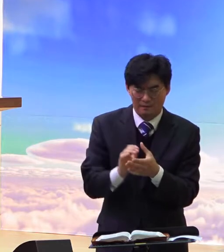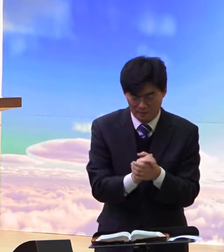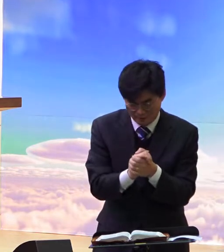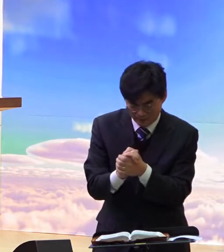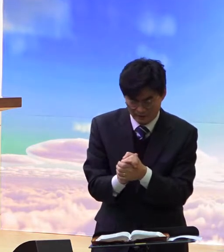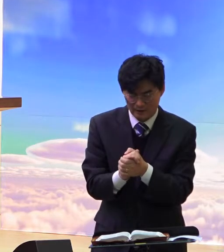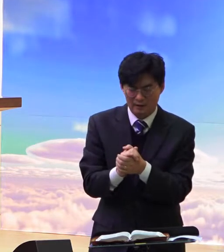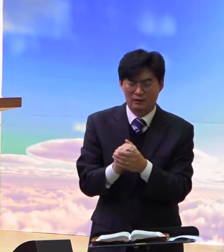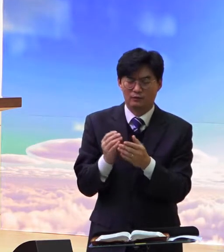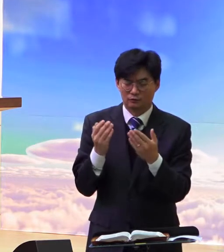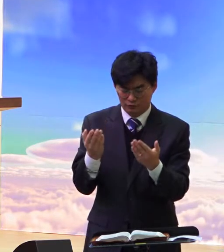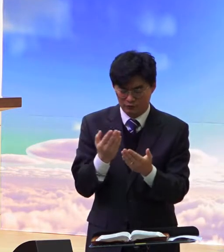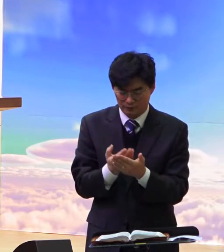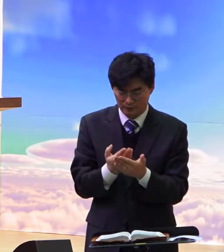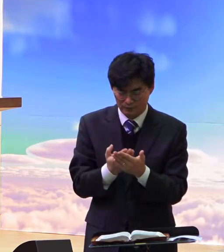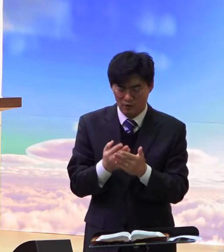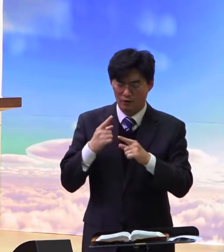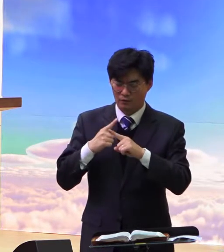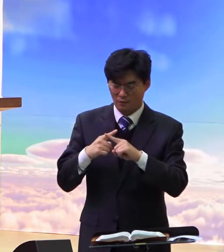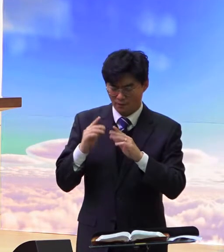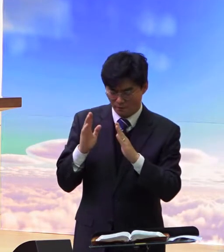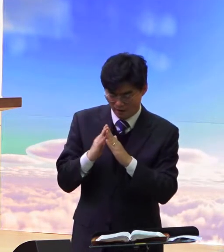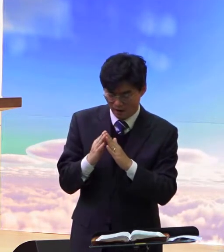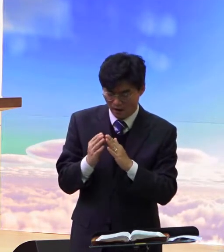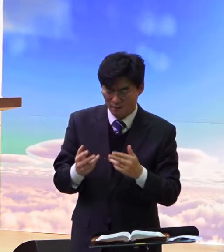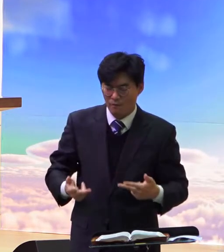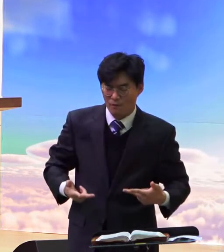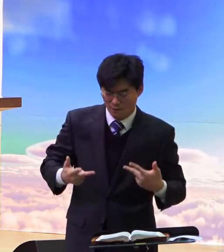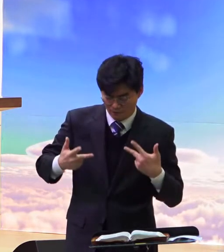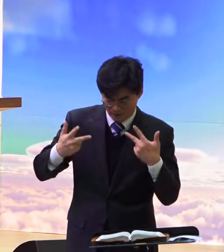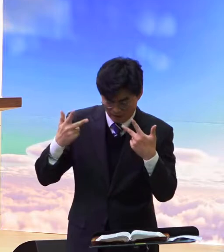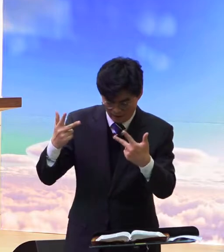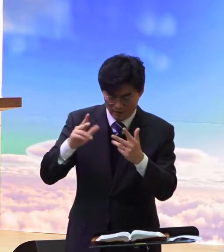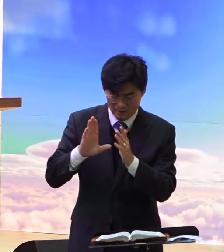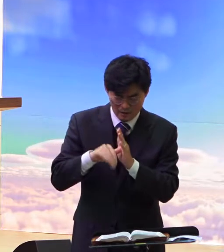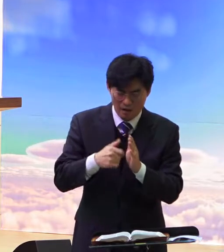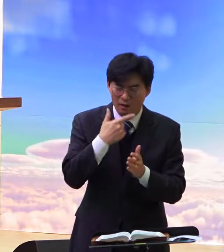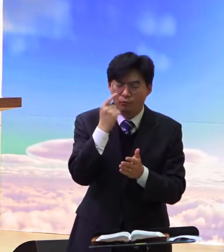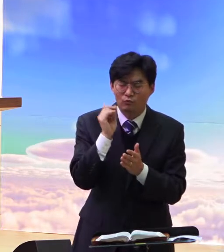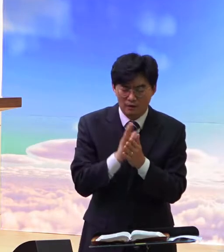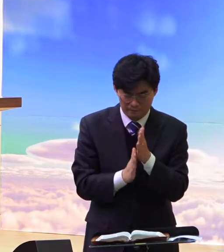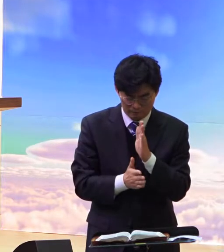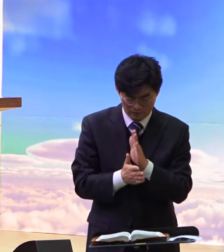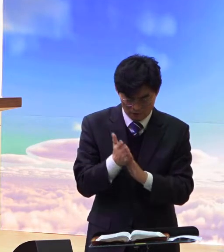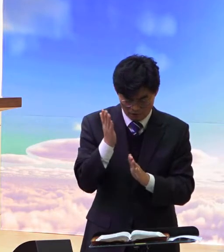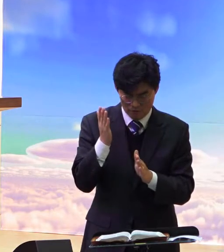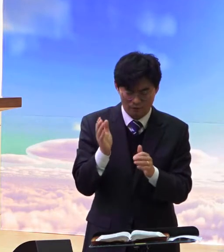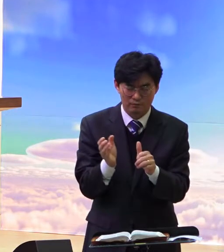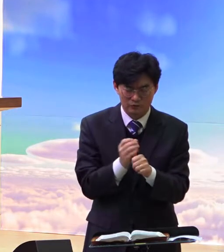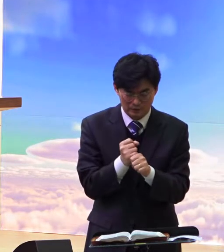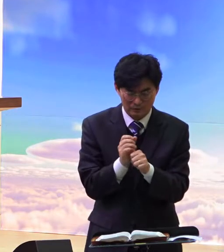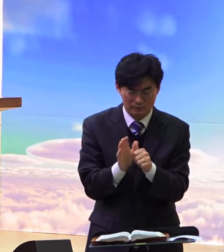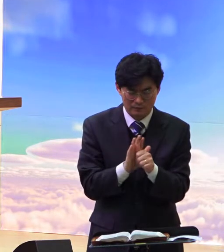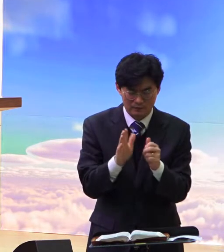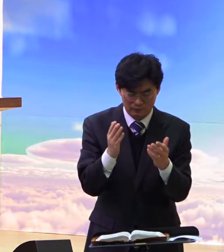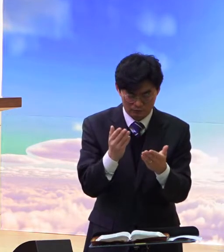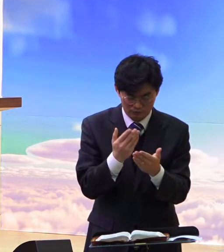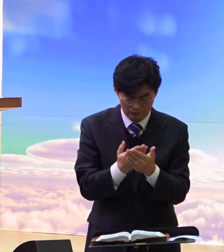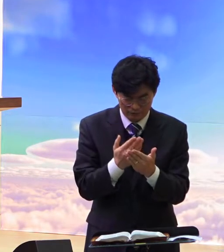섬기는데 부족함이 없도록 주님께서 인도하여 주시옵소서. 오늘 즐거움과